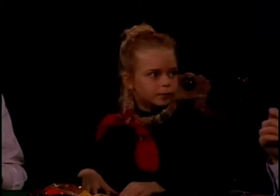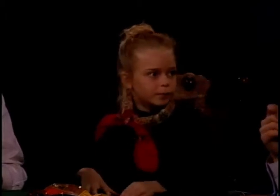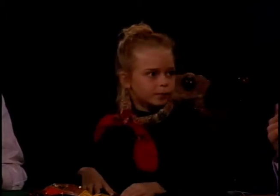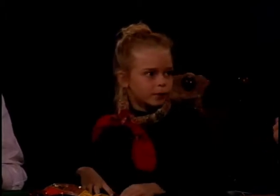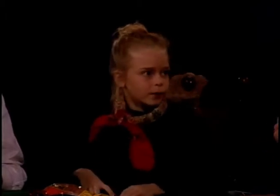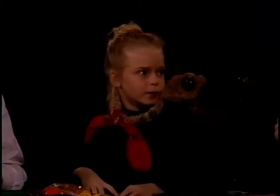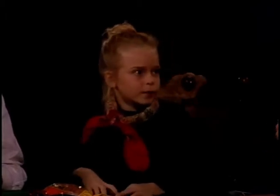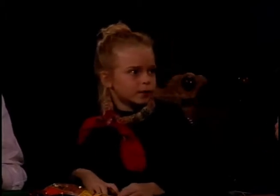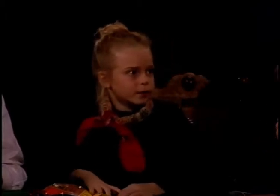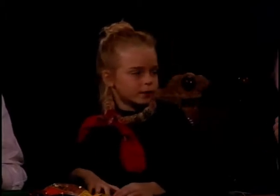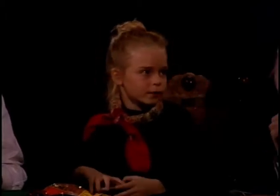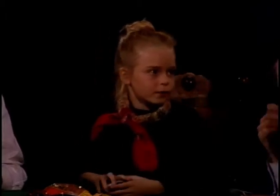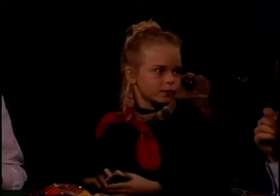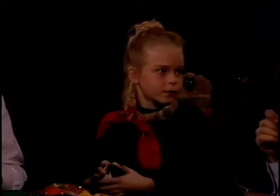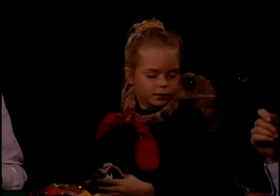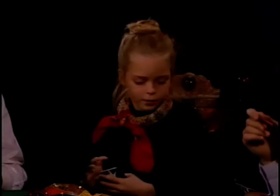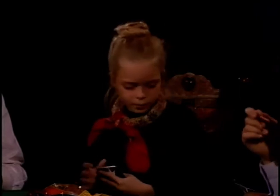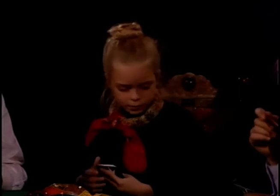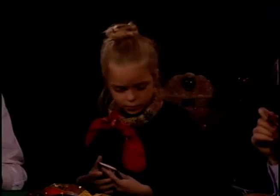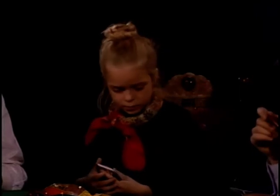Nej, vad svårt. Vad är det för tecken? En.